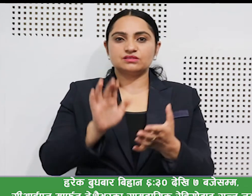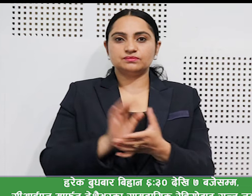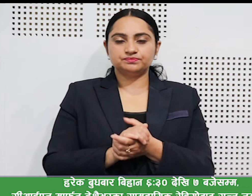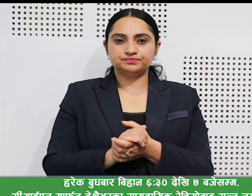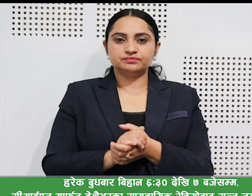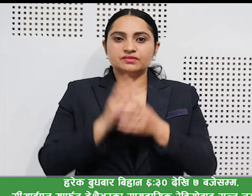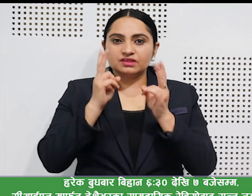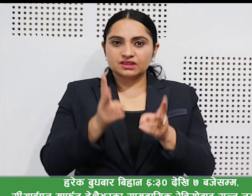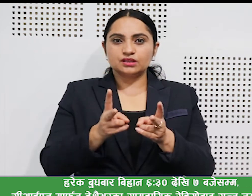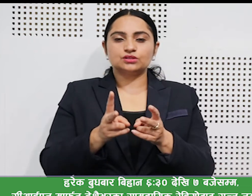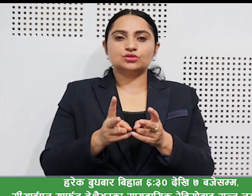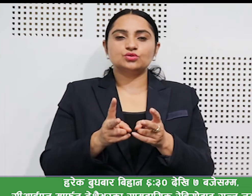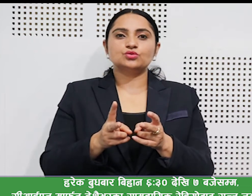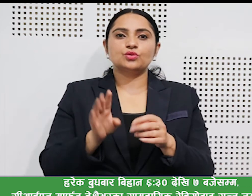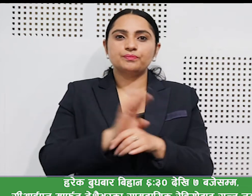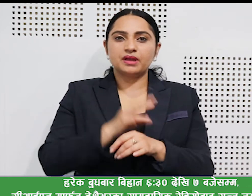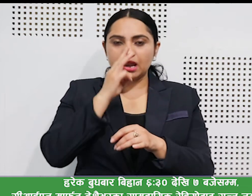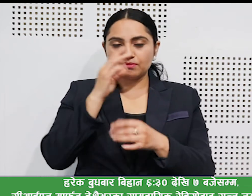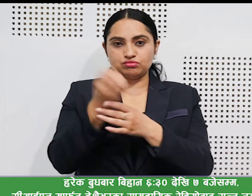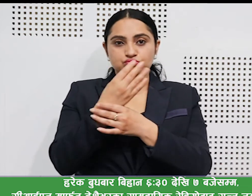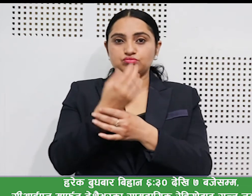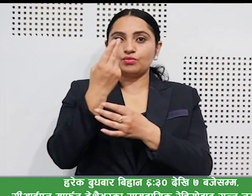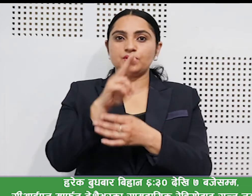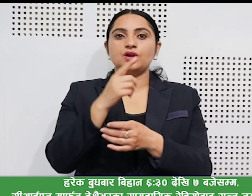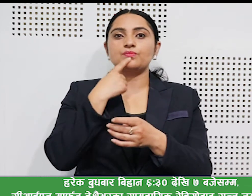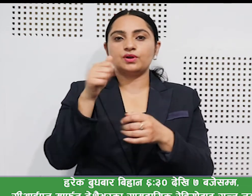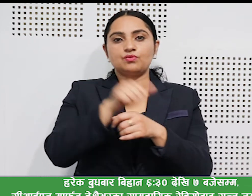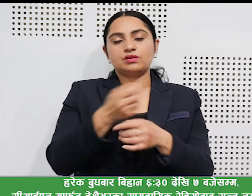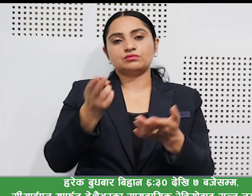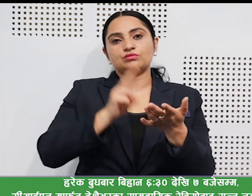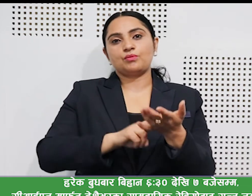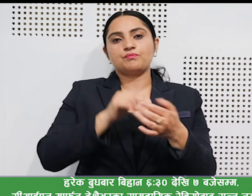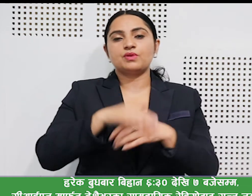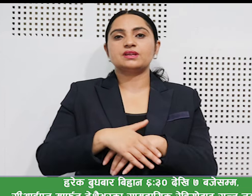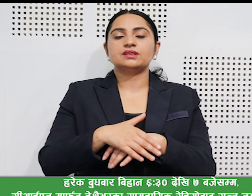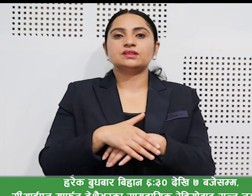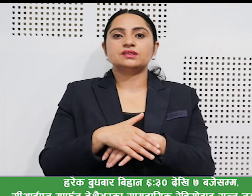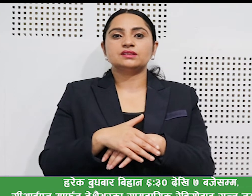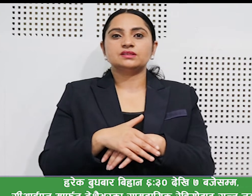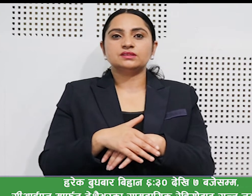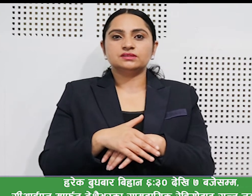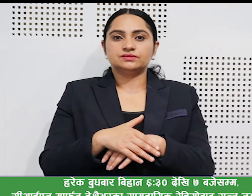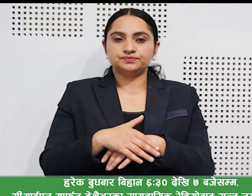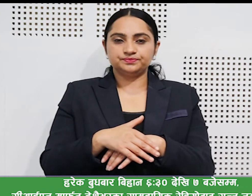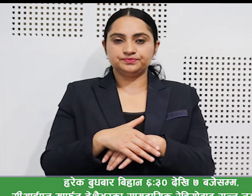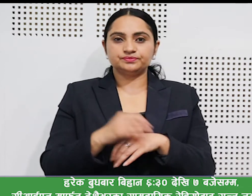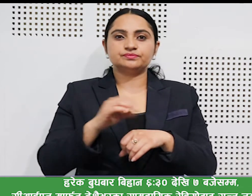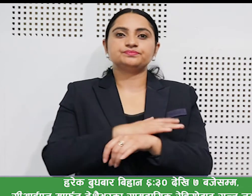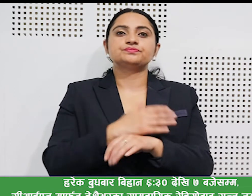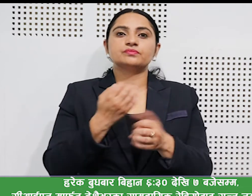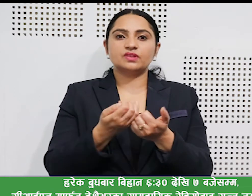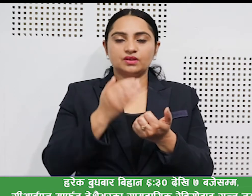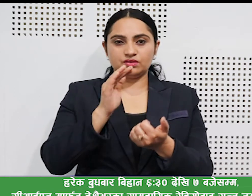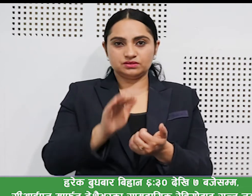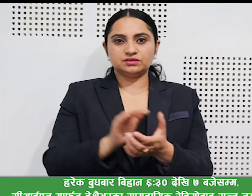छ। त्यस्तो परिस्थितिको बेलामा चाहिँ विपदहरू भयो भने अझ उहाँहरू बढी चाहिँ त्यो परिस्थितिमा हुनुभएको महिला दिदी बहिनीहरू बढी